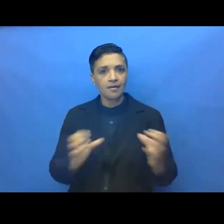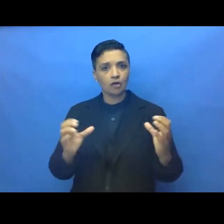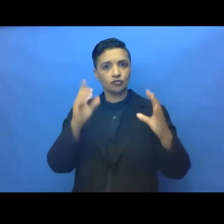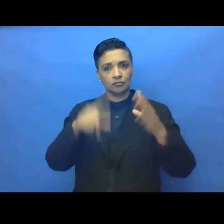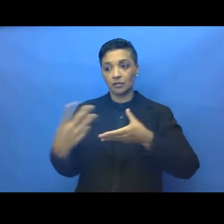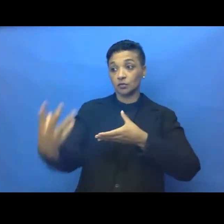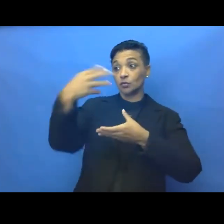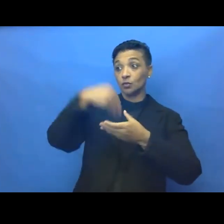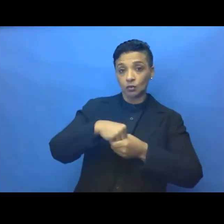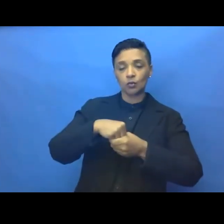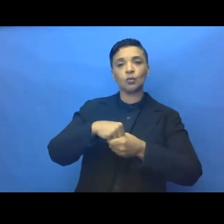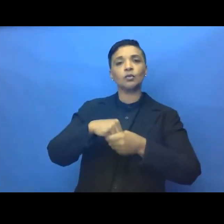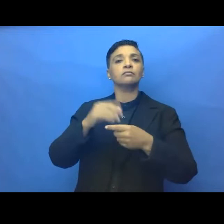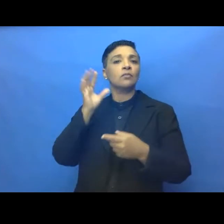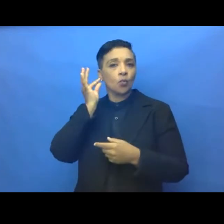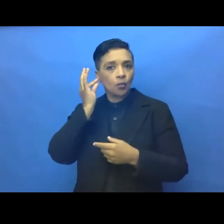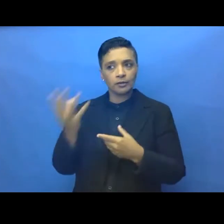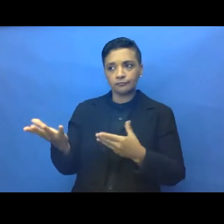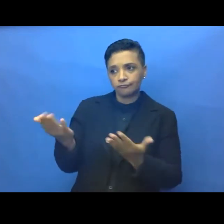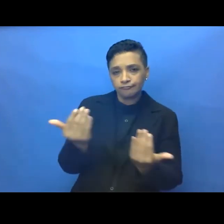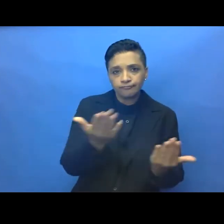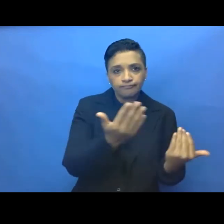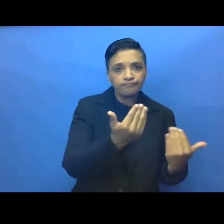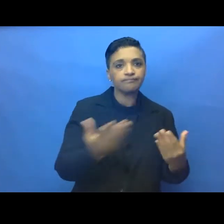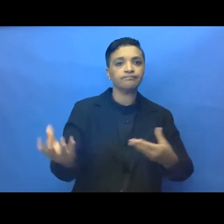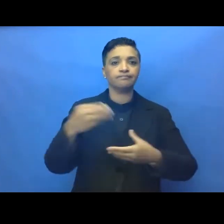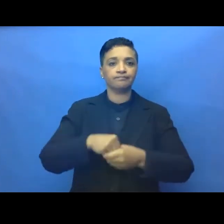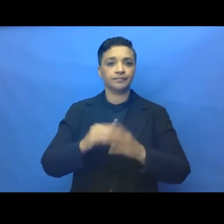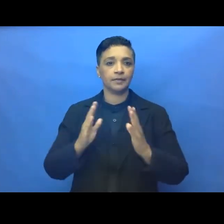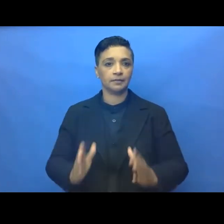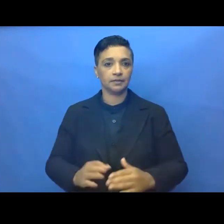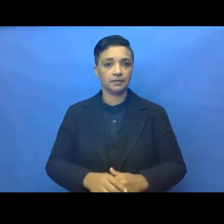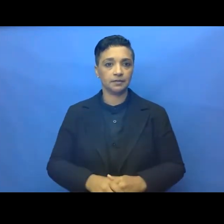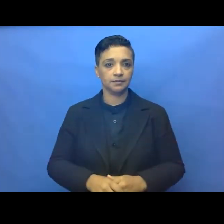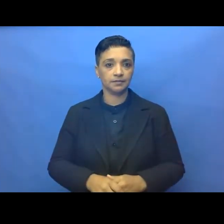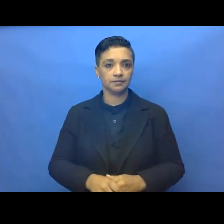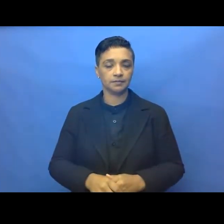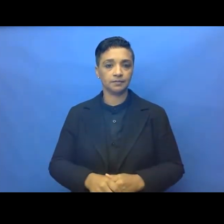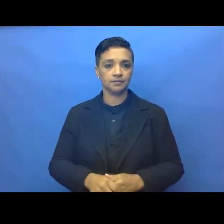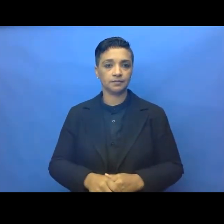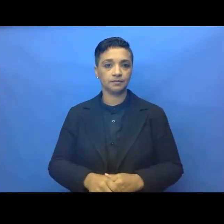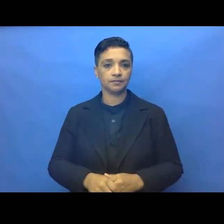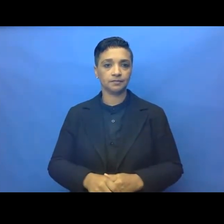l'importance d'avoir des réponses qui tiennent compte du genre et du handicap